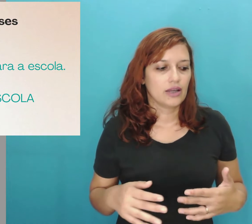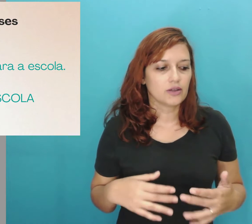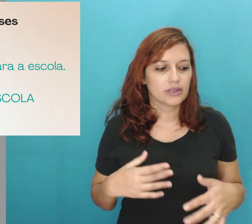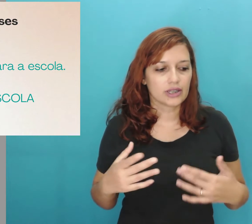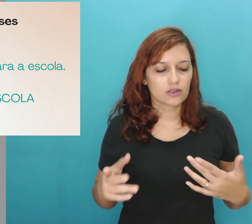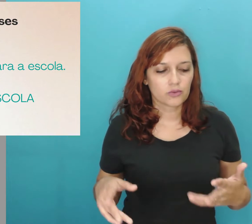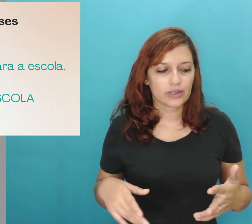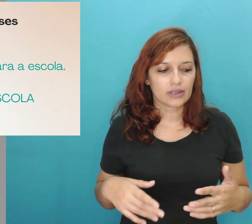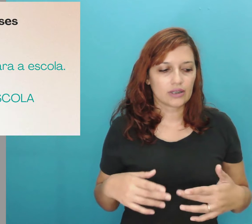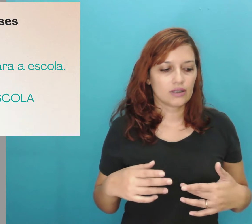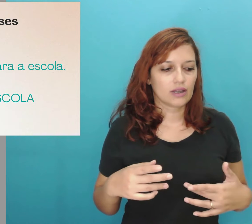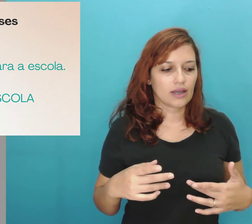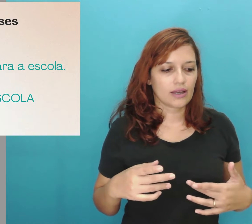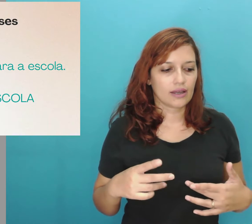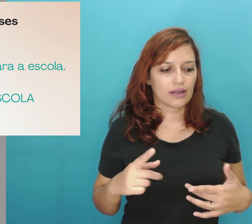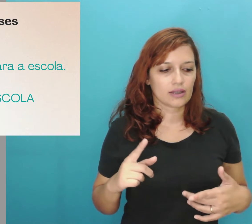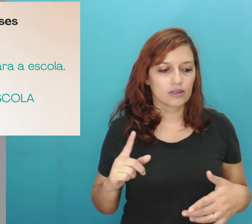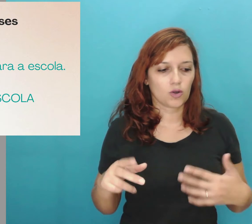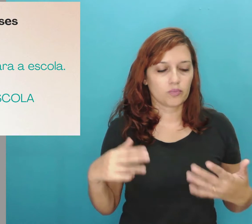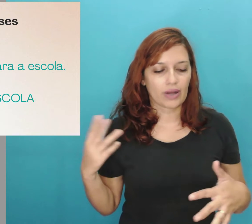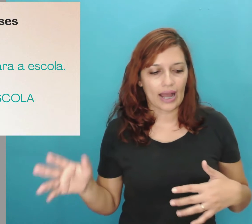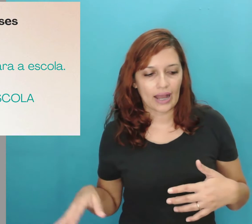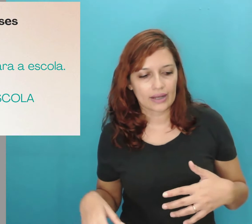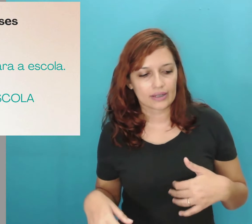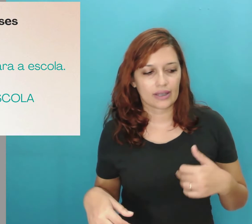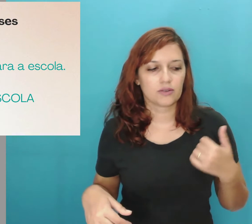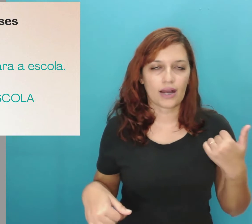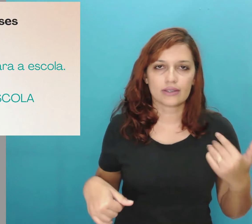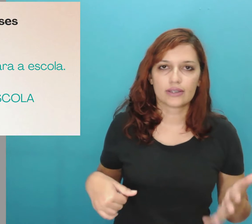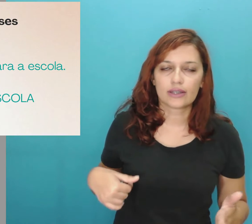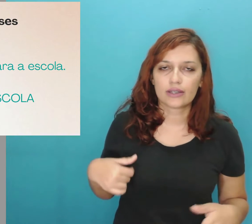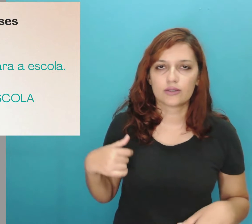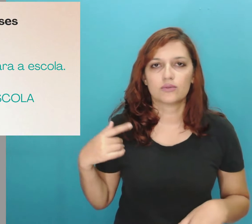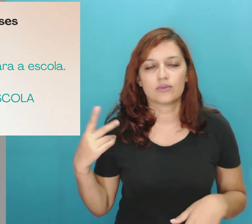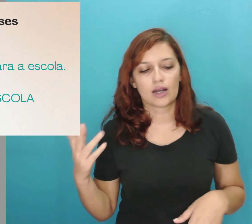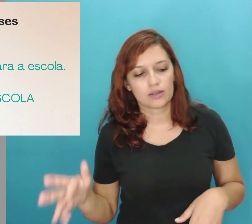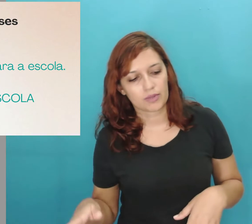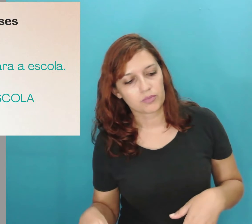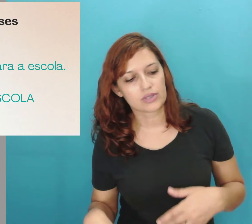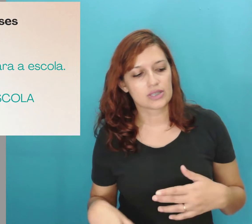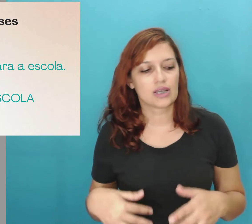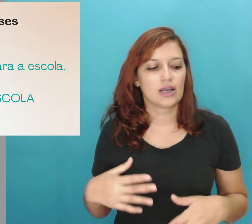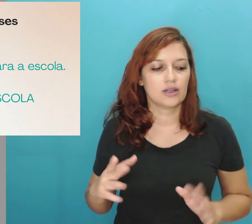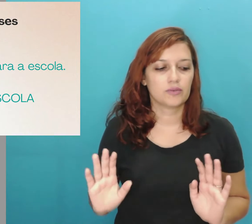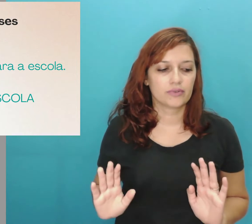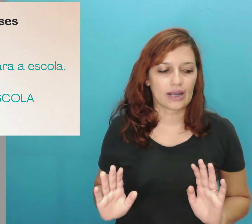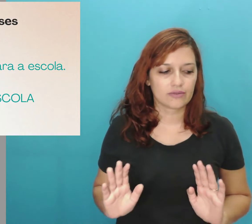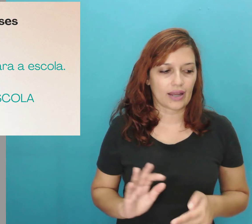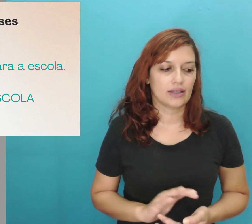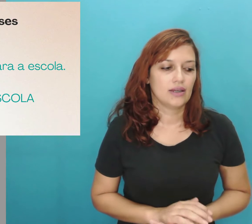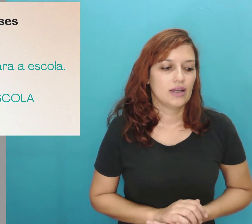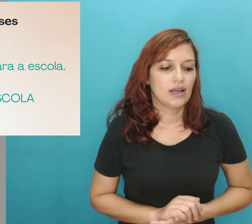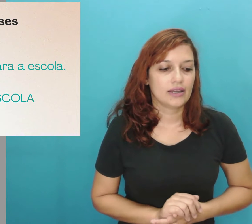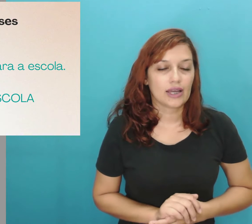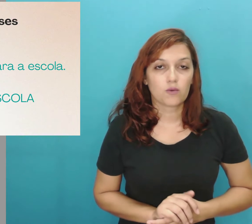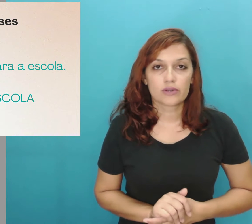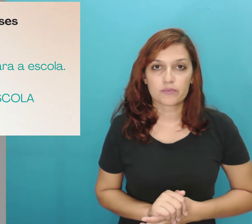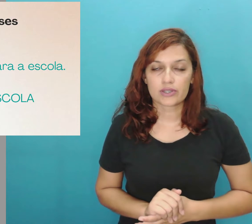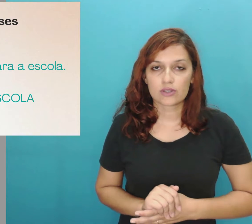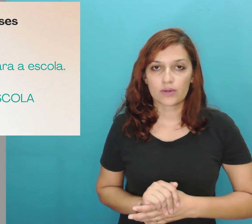iria incluir o para, né, o artigo, a preposição e por aí vai. E algumas pessoas,